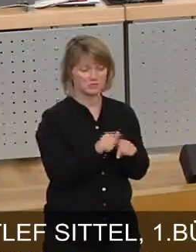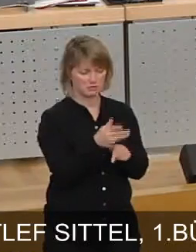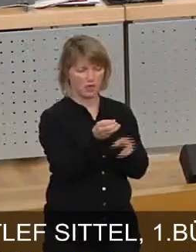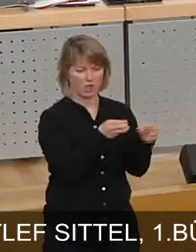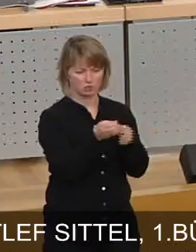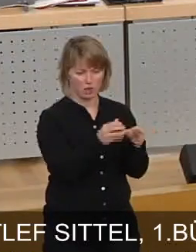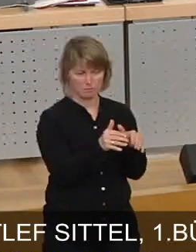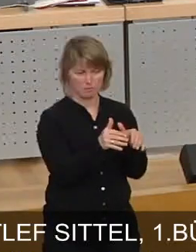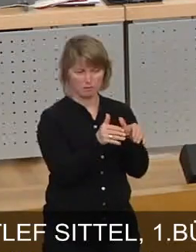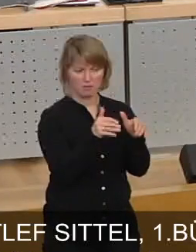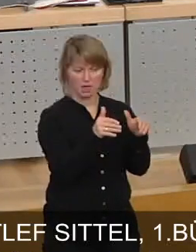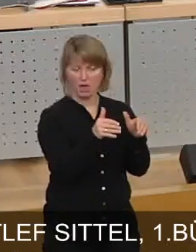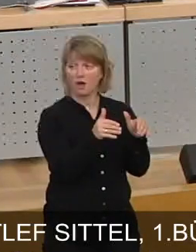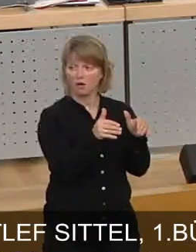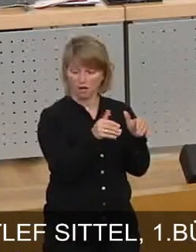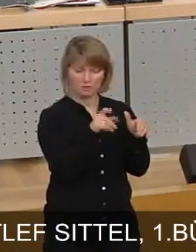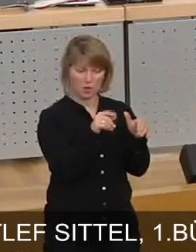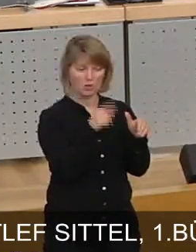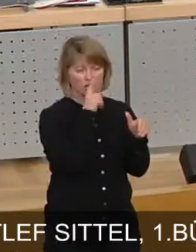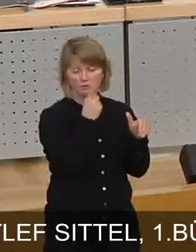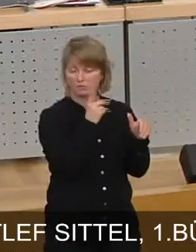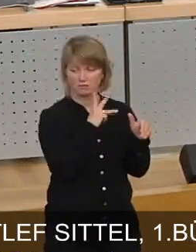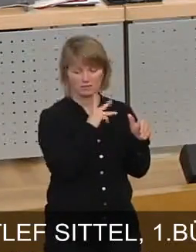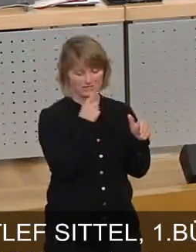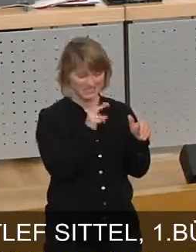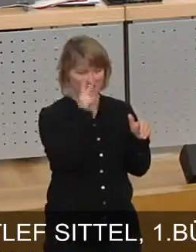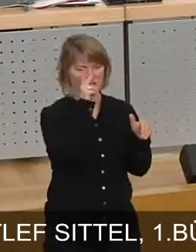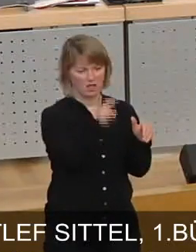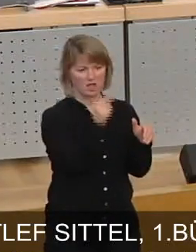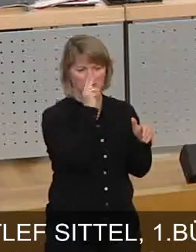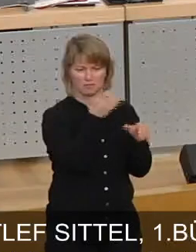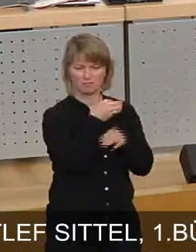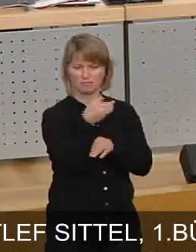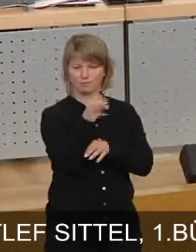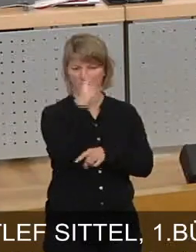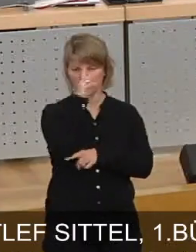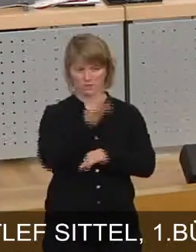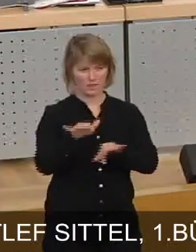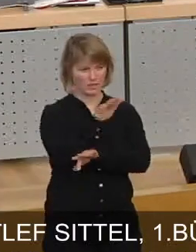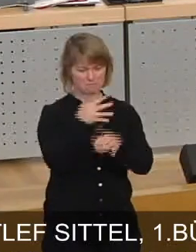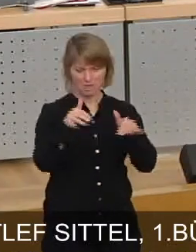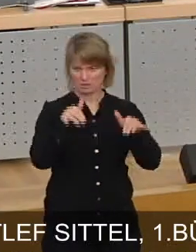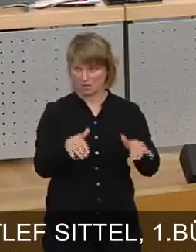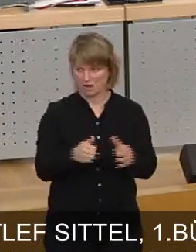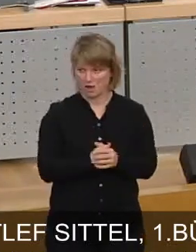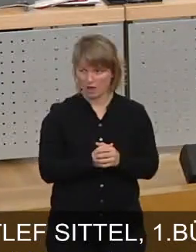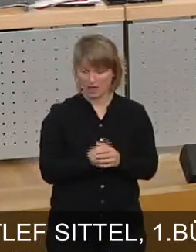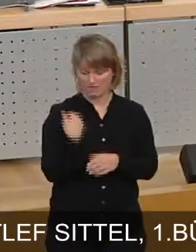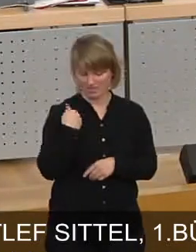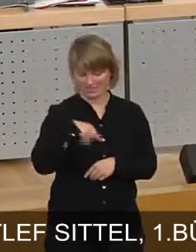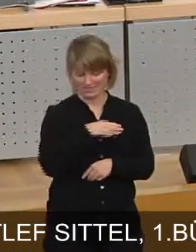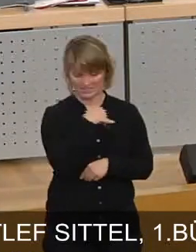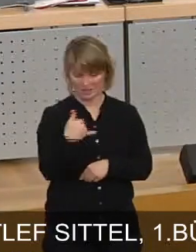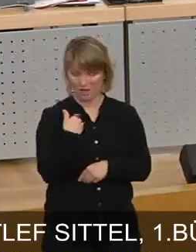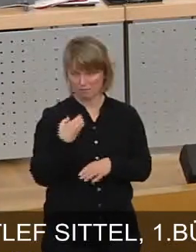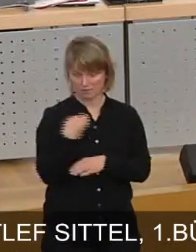Einstellungen, wird man diesen höheren Einstellungskorridor erst in 2 Jahren bemerken. Diejenigen, die in diesem Jahr neu eingestellt